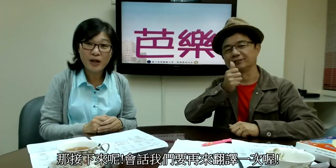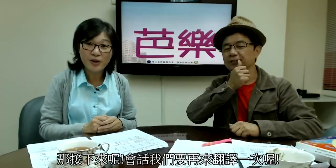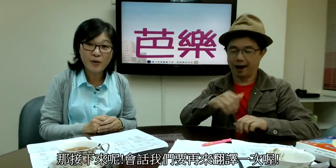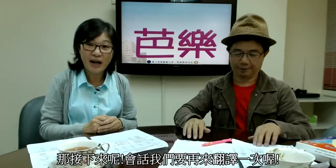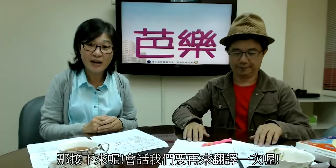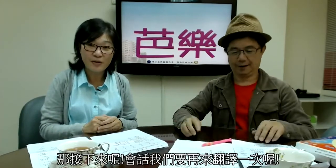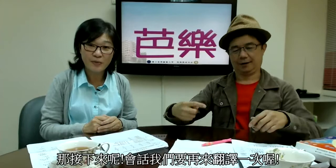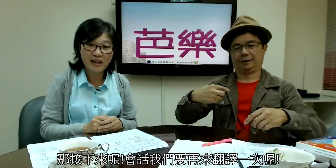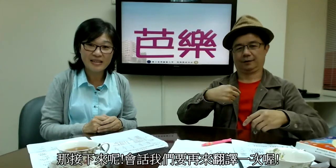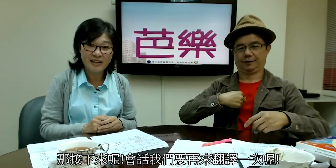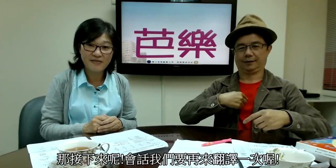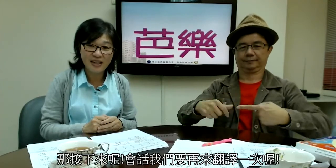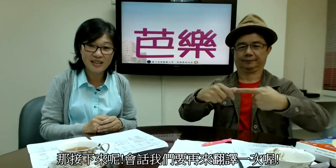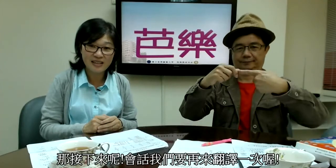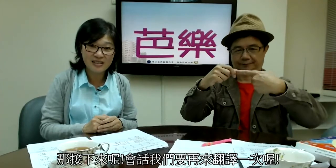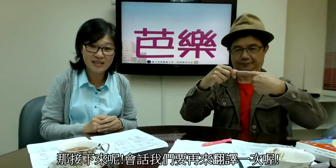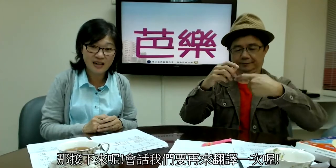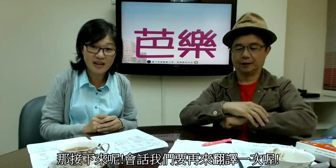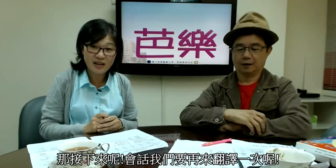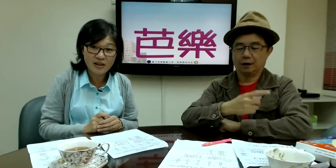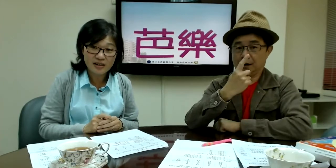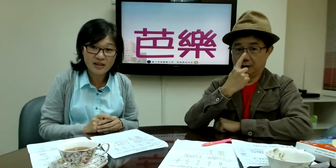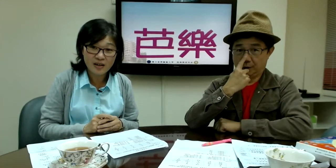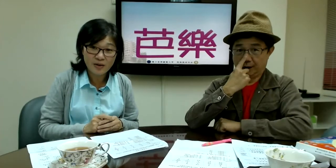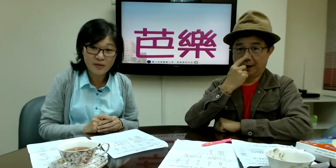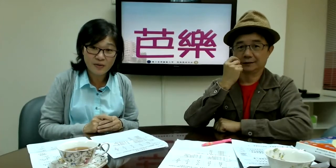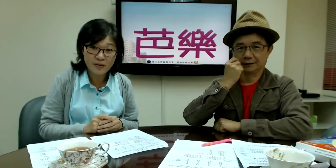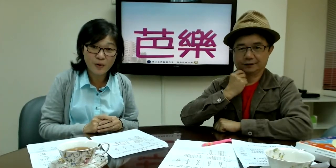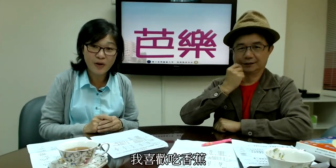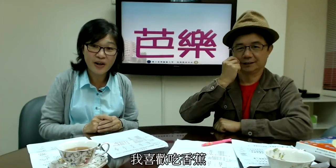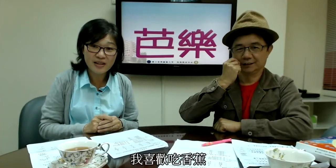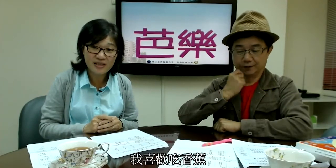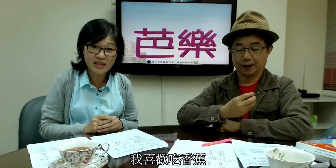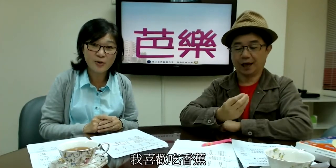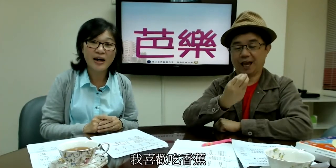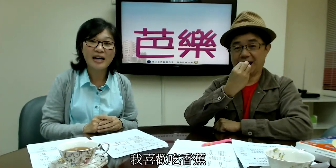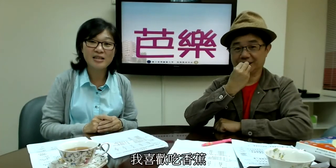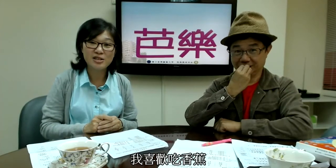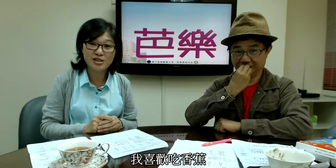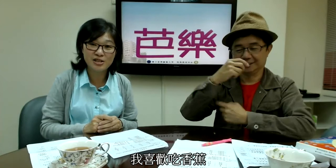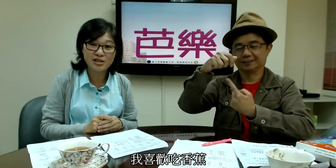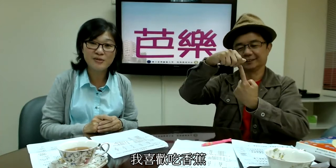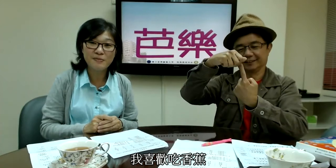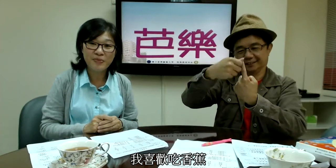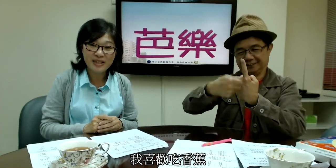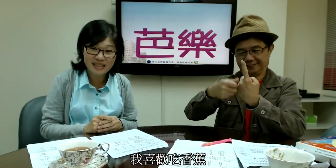画，我们要来再翻译一次啊。我喜欢吃